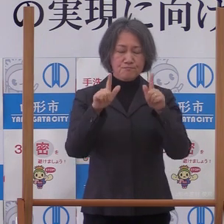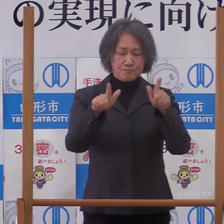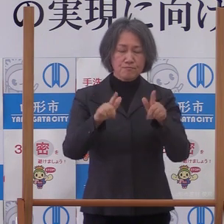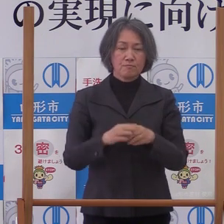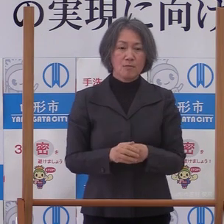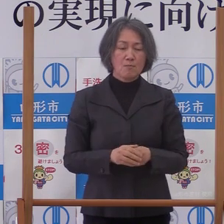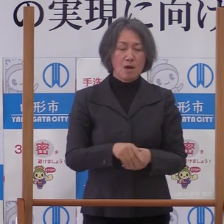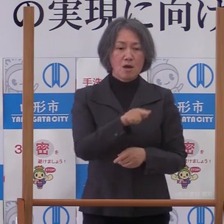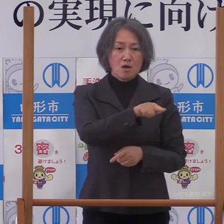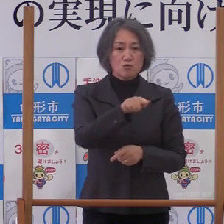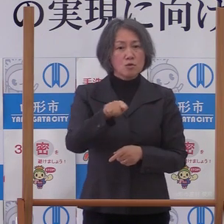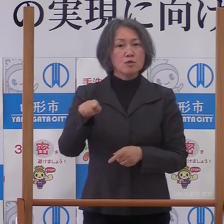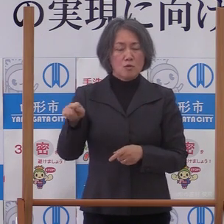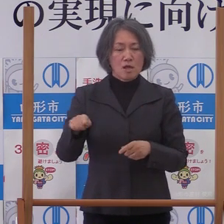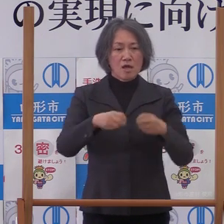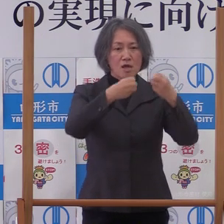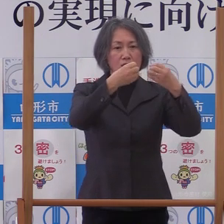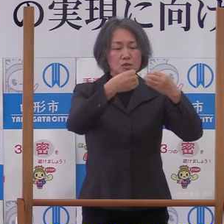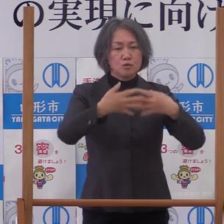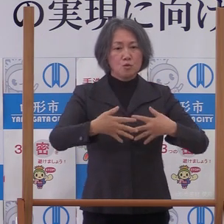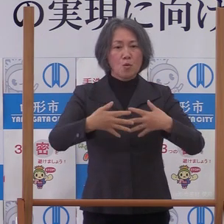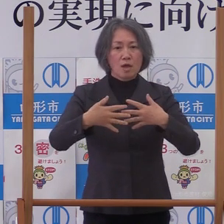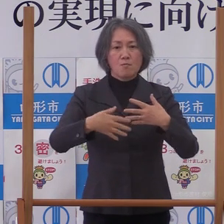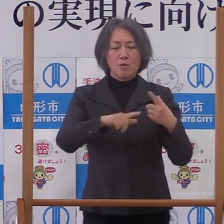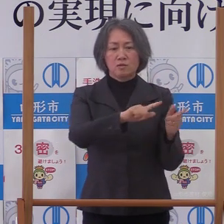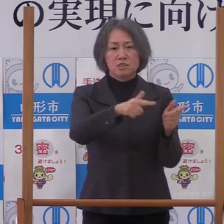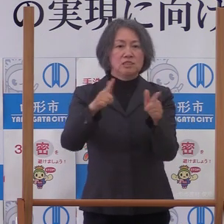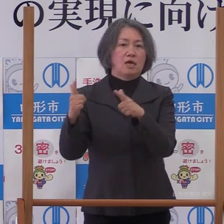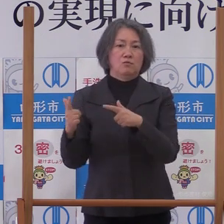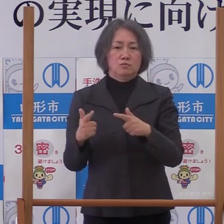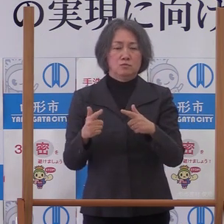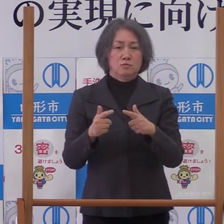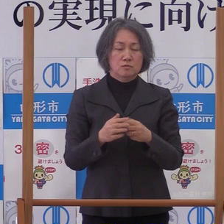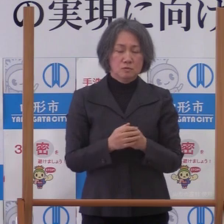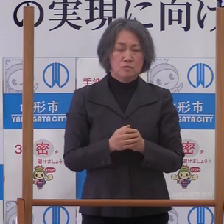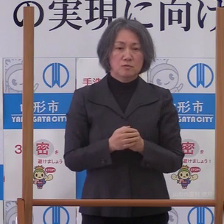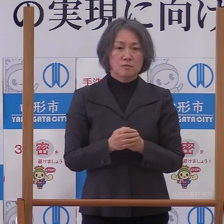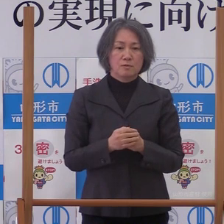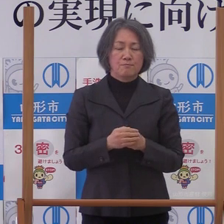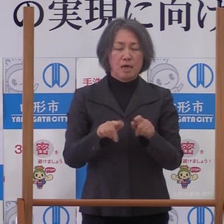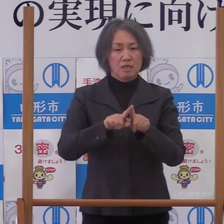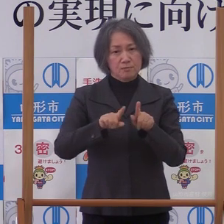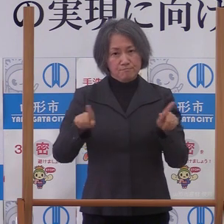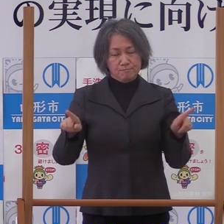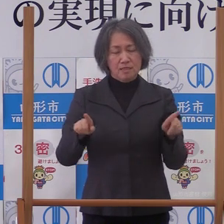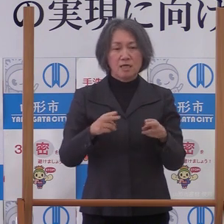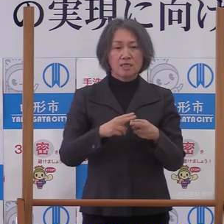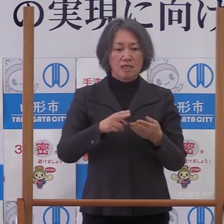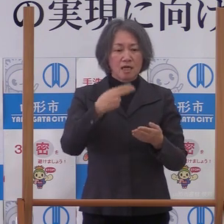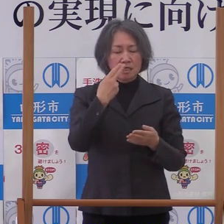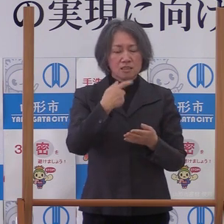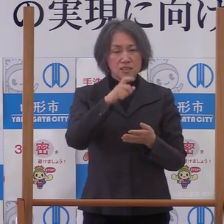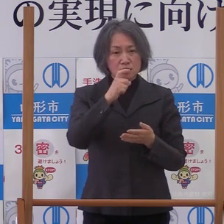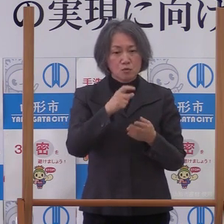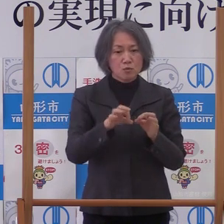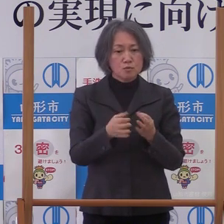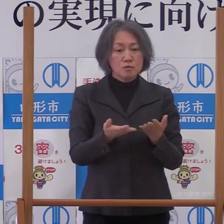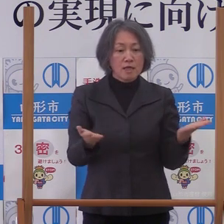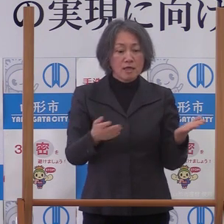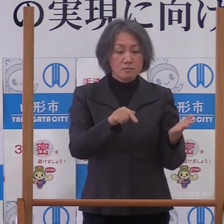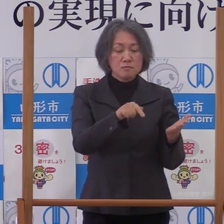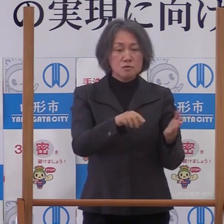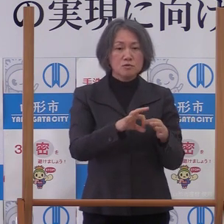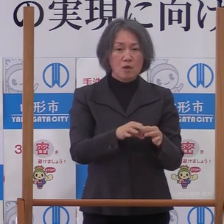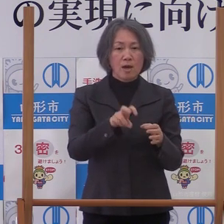れ要件等も異なっておりますし、いわゆる一般的な飲食店いっぱいの支援については、大